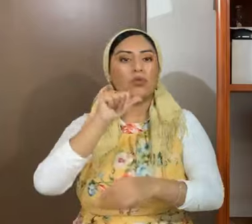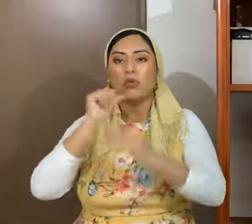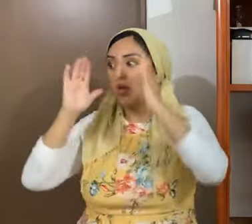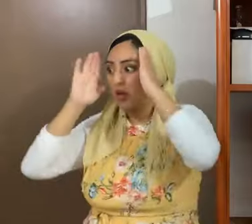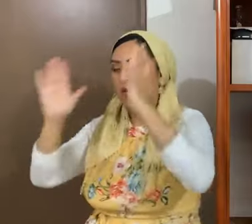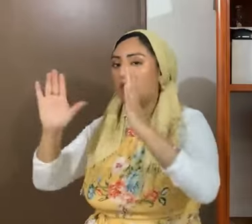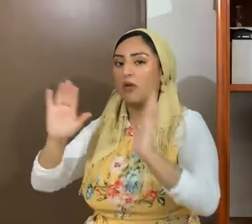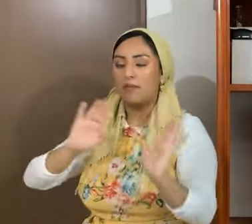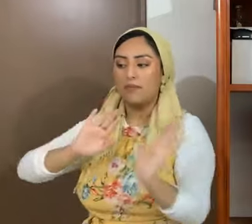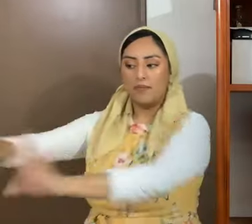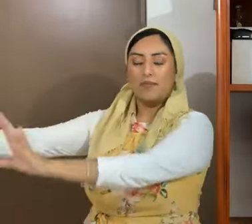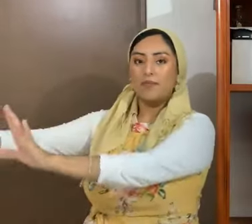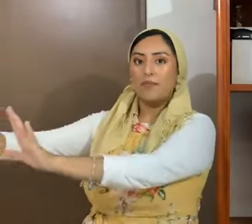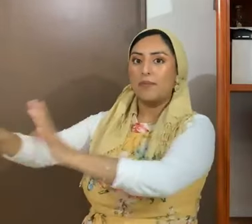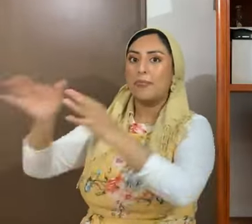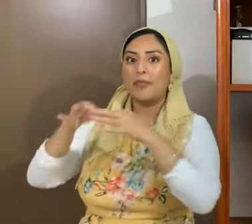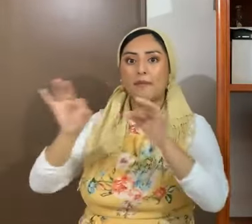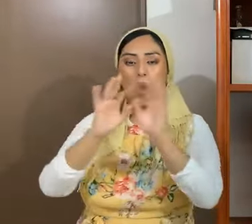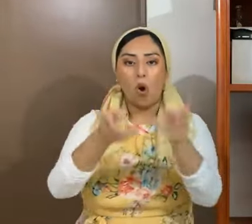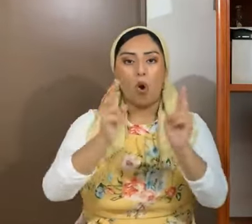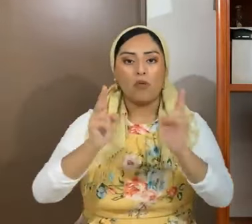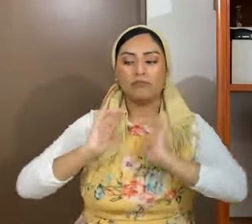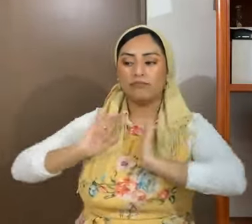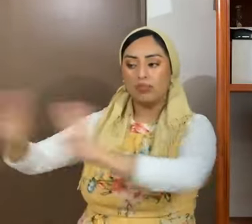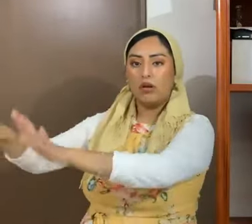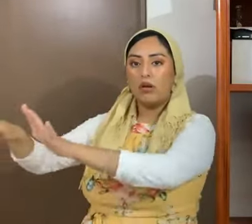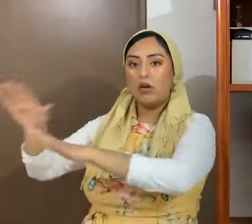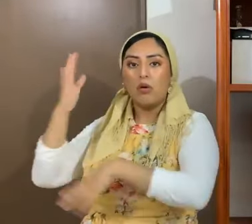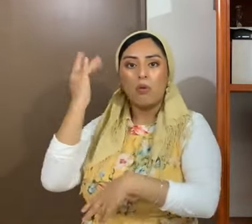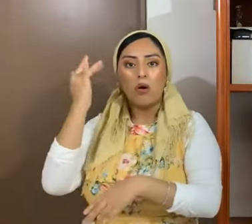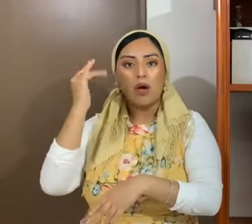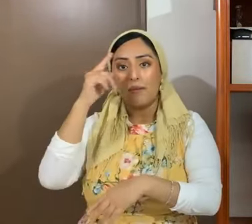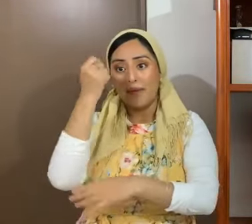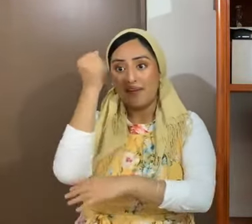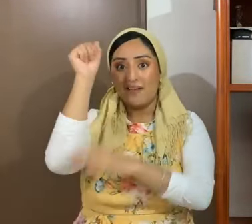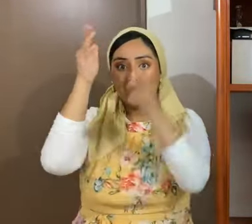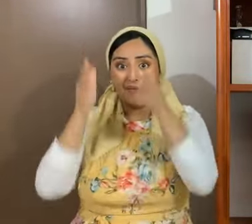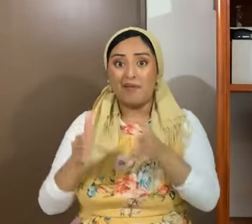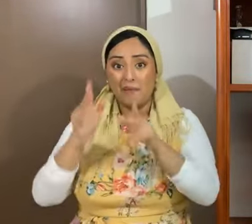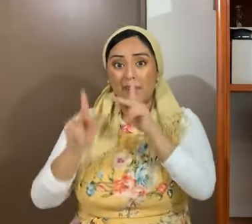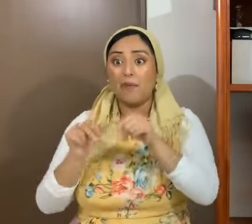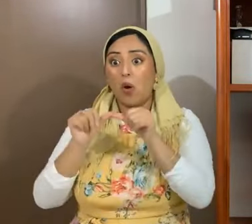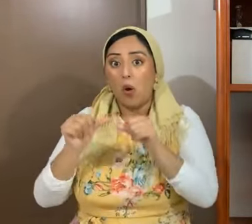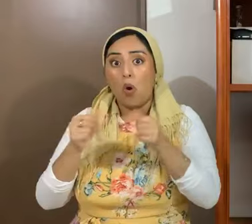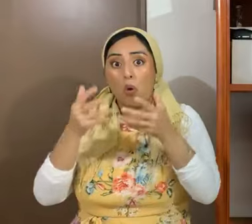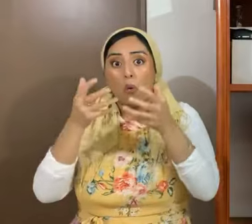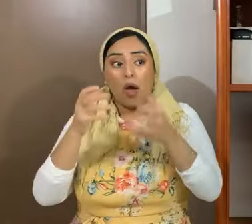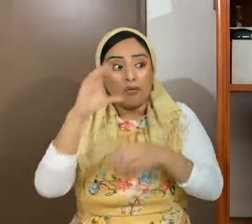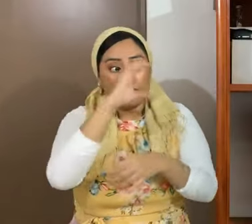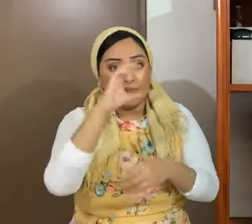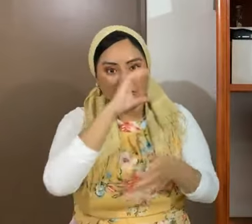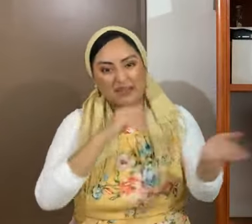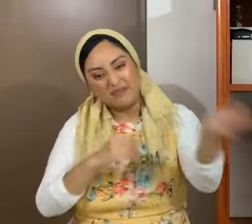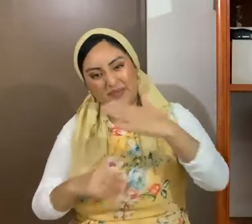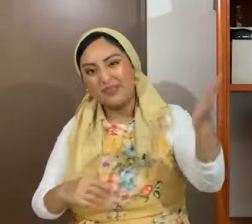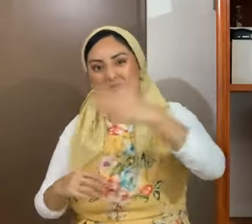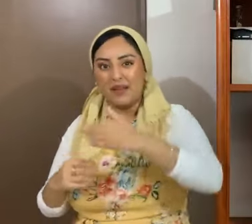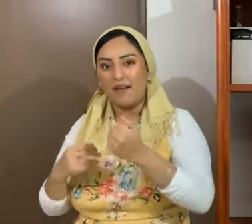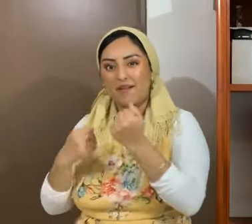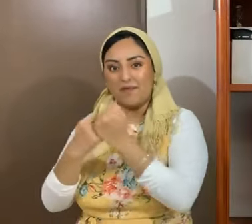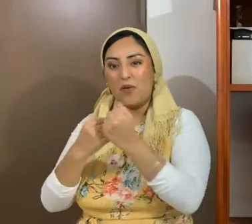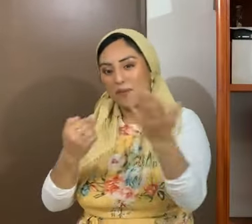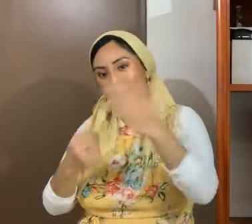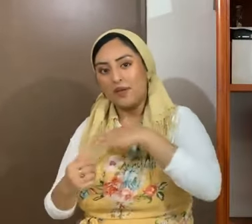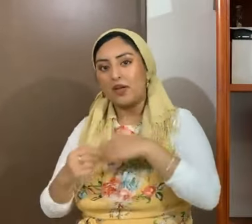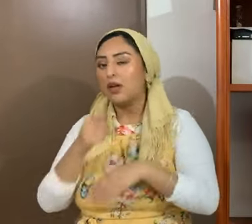apártate rápido, rápido. ¿Por qué? Porque los rebeldes siempre van a buscar infectar a la mayor cantidad de almas. No te